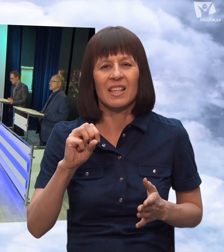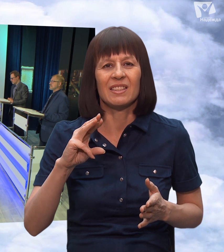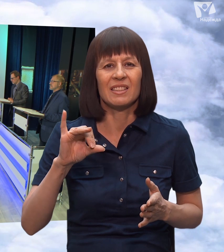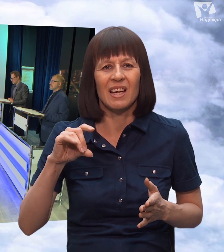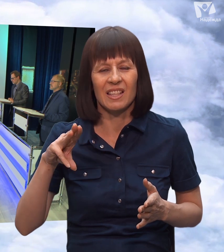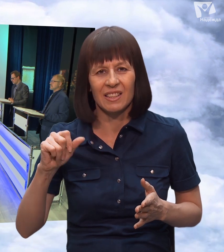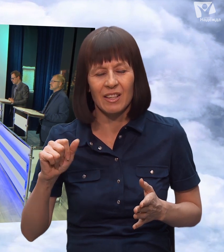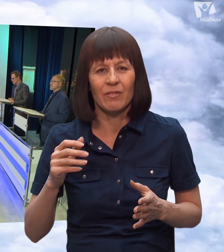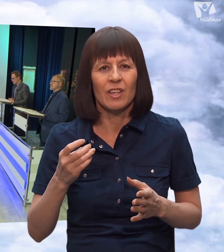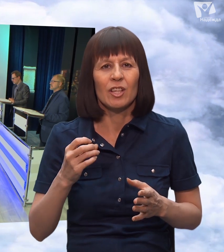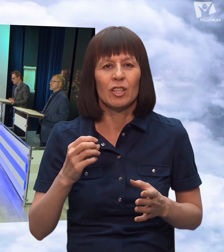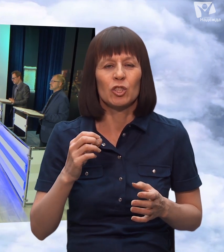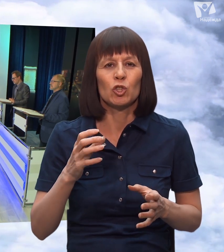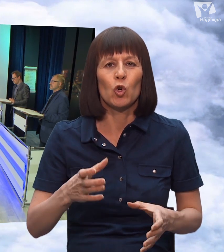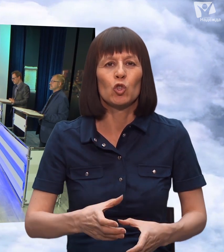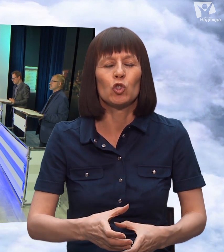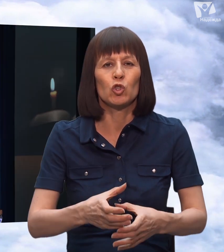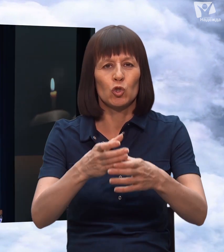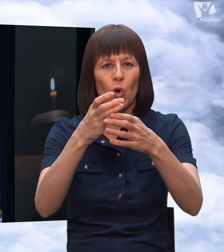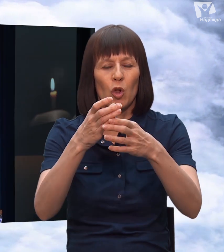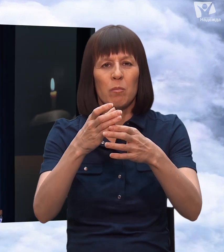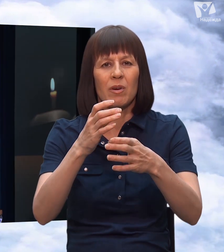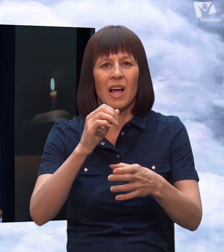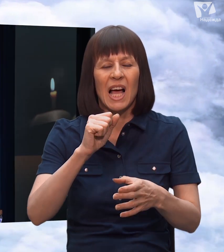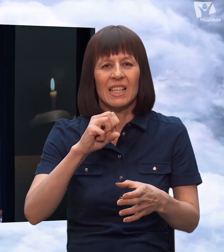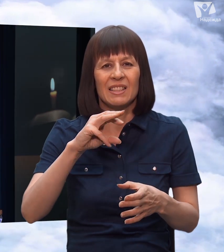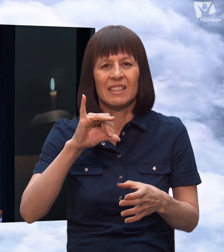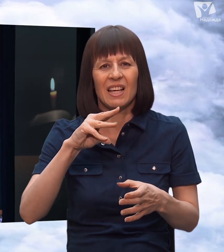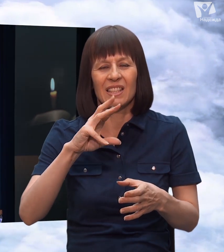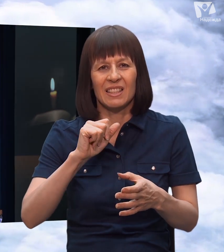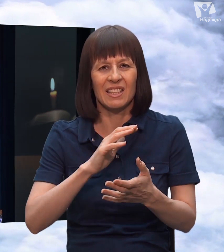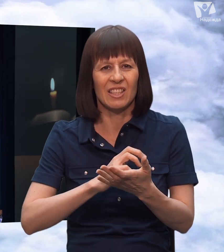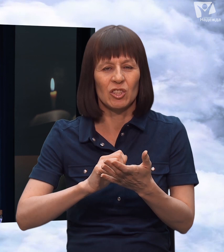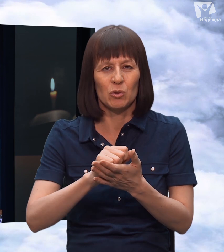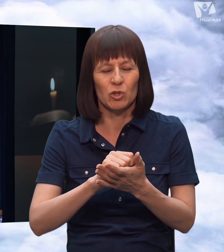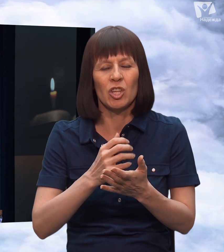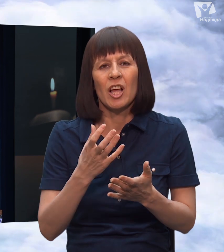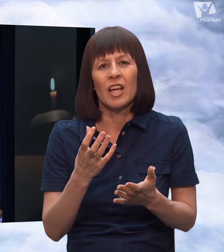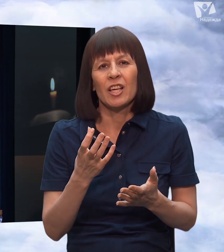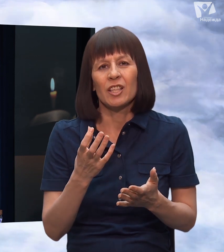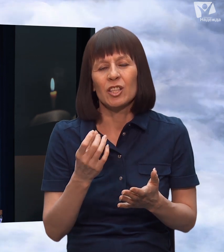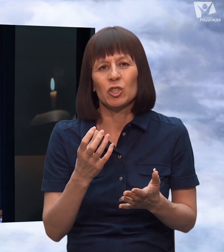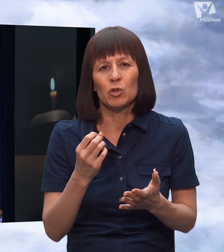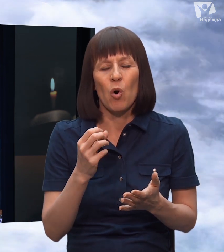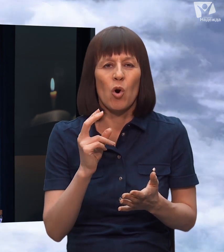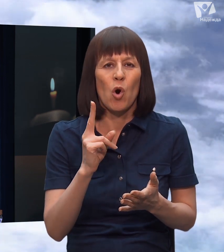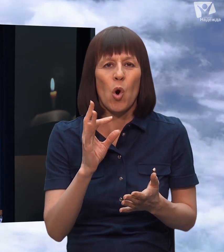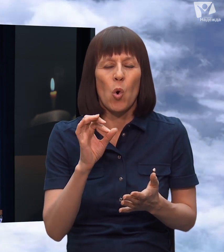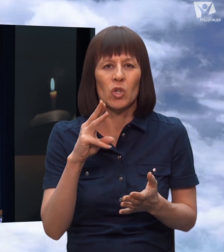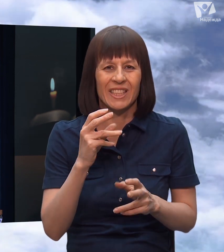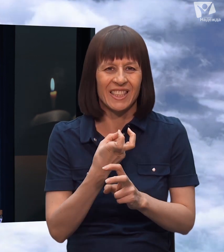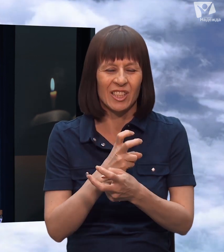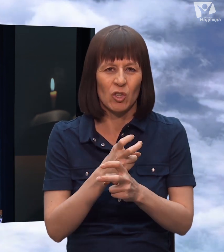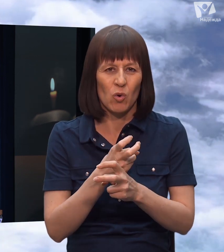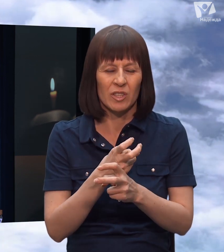потока растер в в общем кости рассыпал по местам есть осквернил а вот эти языческие